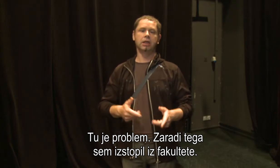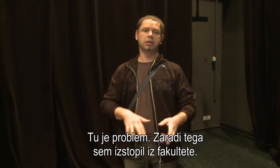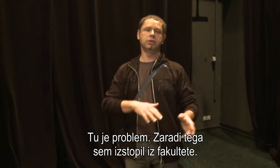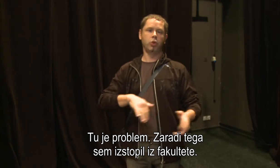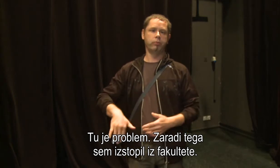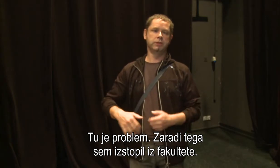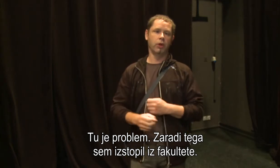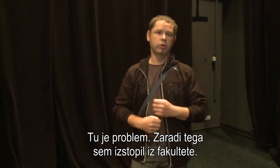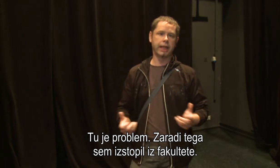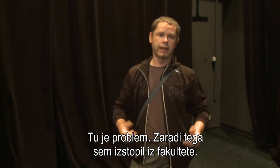sem izstopil iz fakultete.